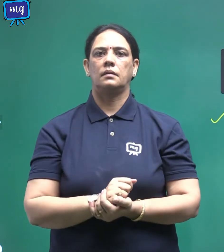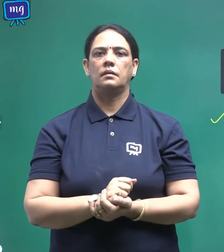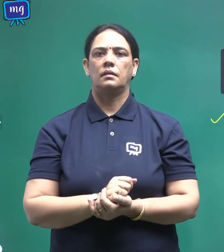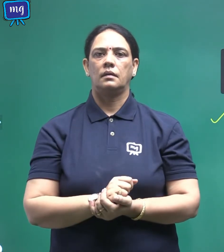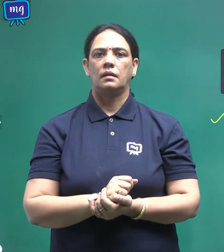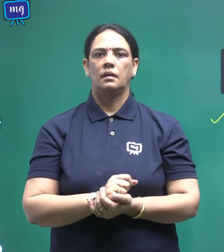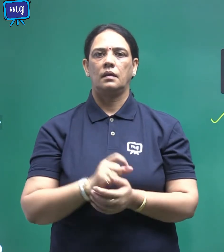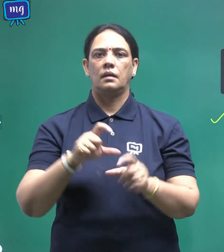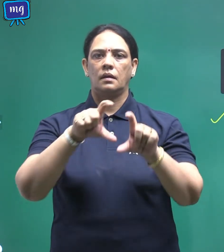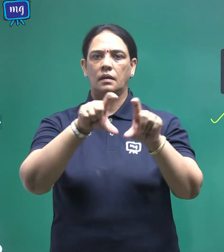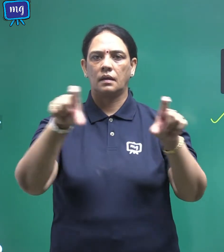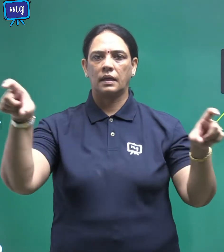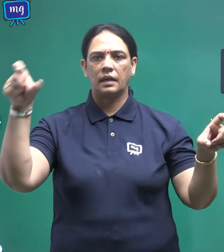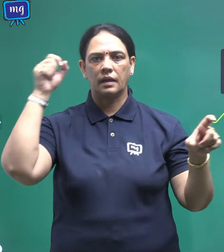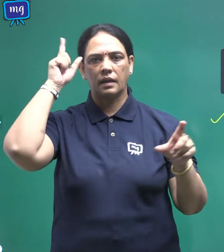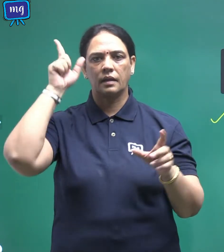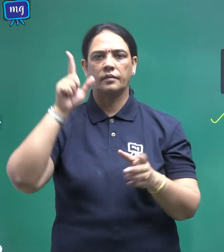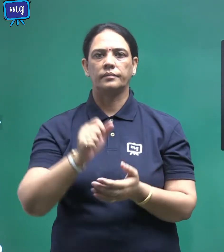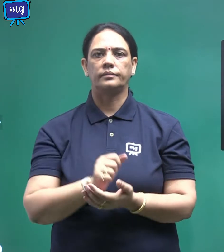समझ आ गया?